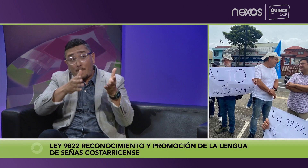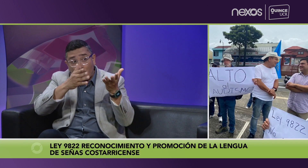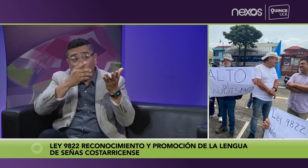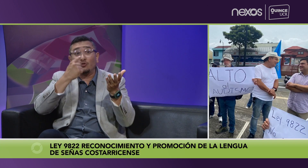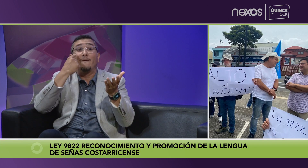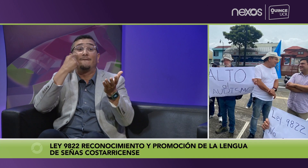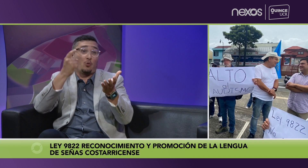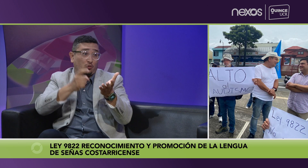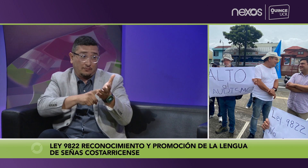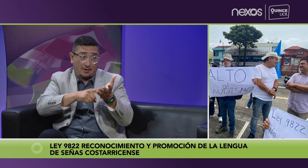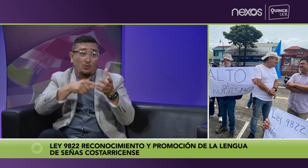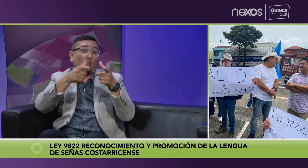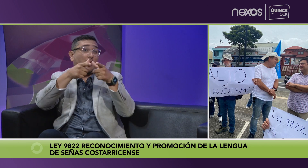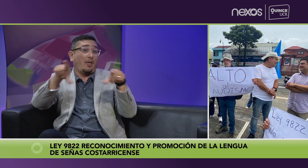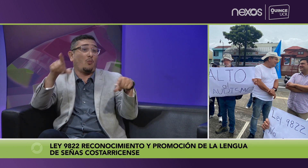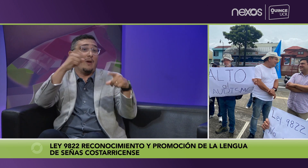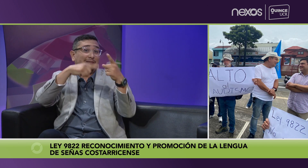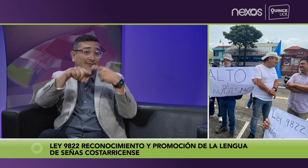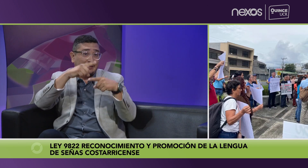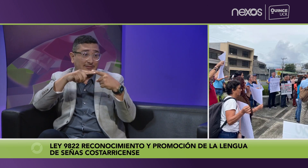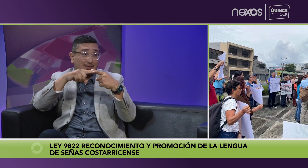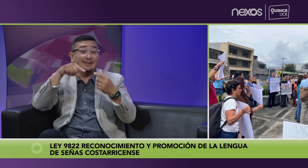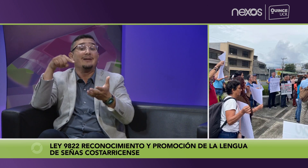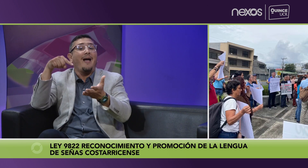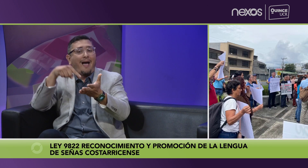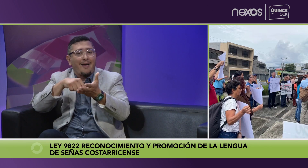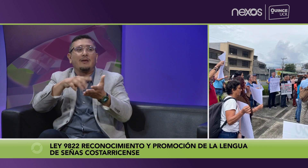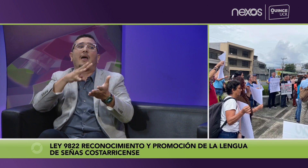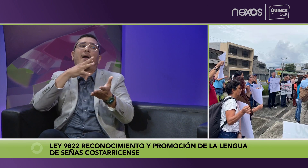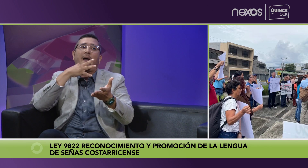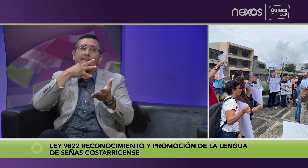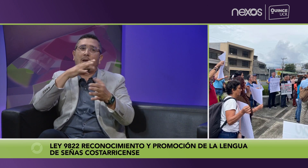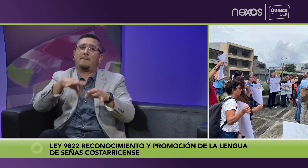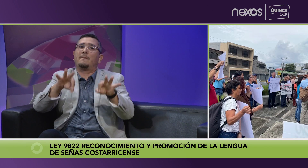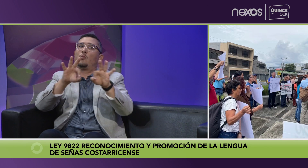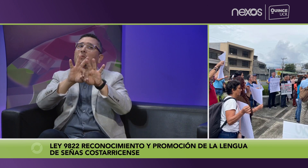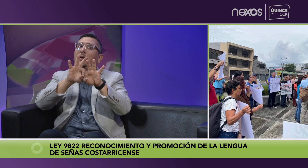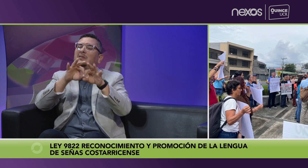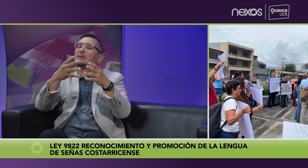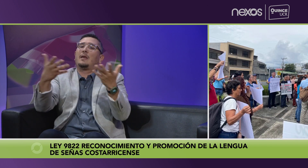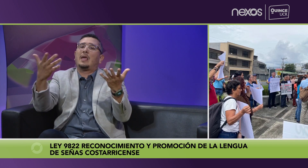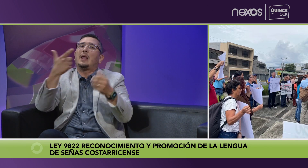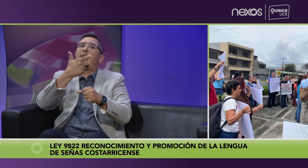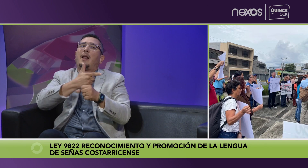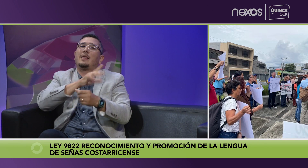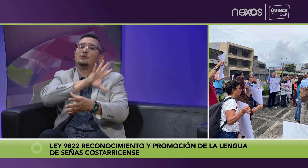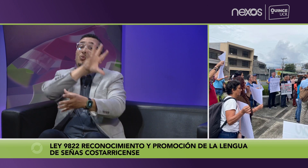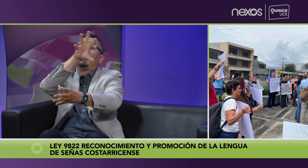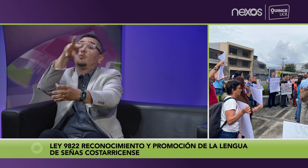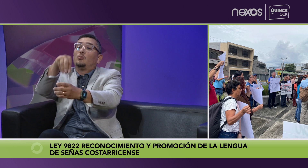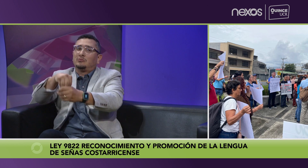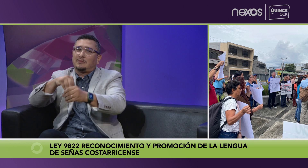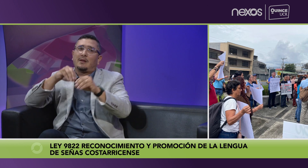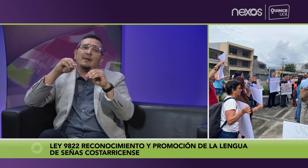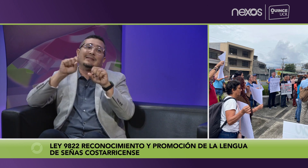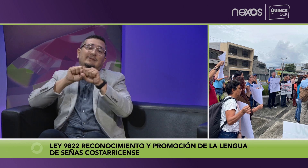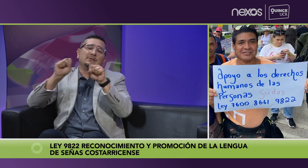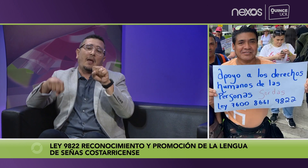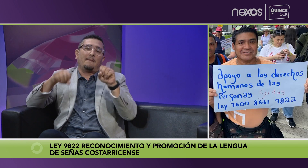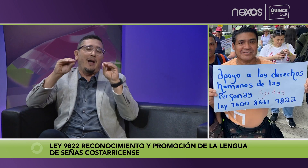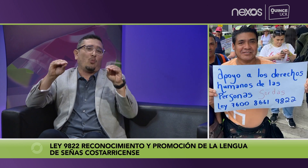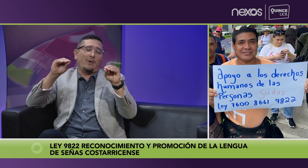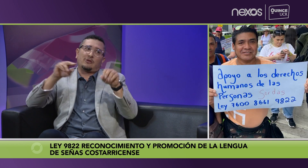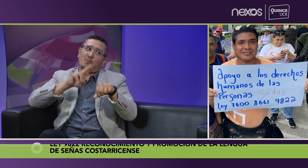9822, que es para la promoción y reconocimiento de la lengua de señas costarricense. Y ahí se menciona muy